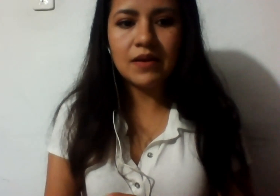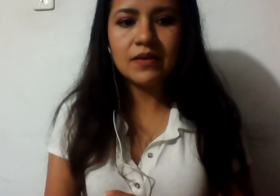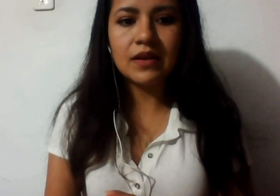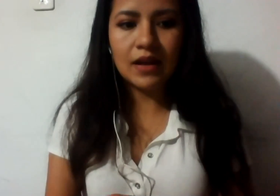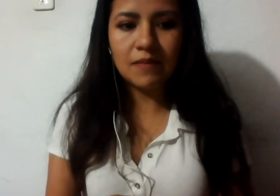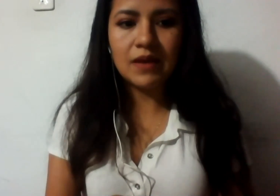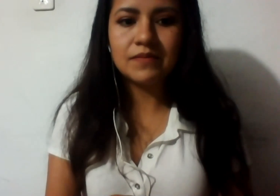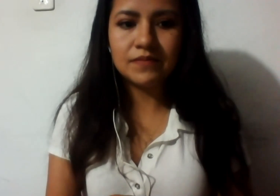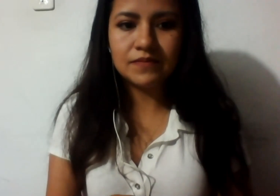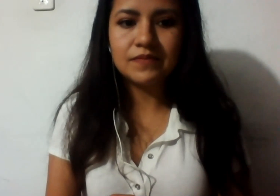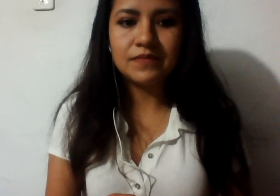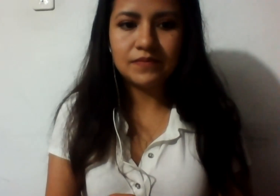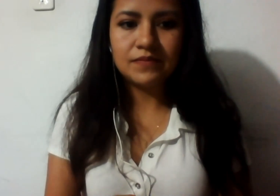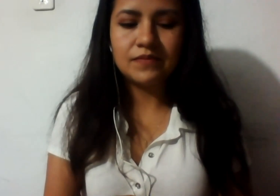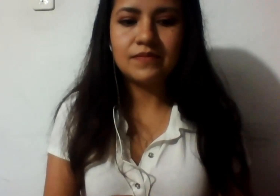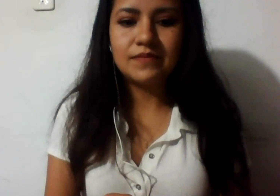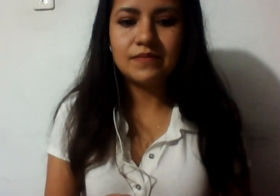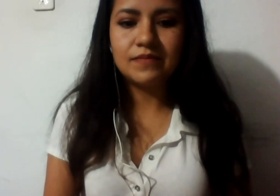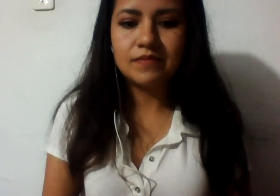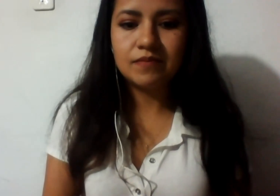Respire, calma, calma.